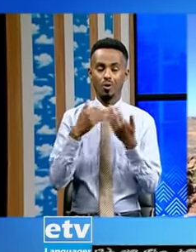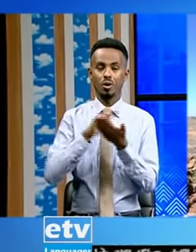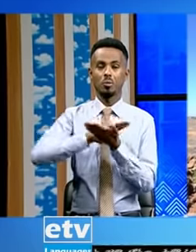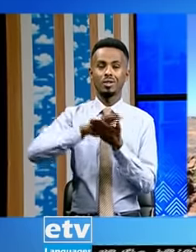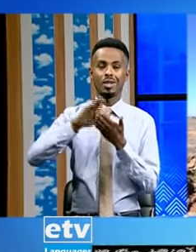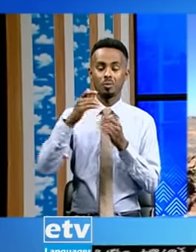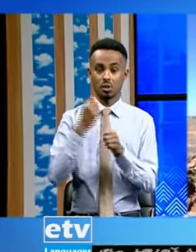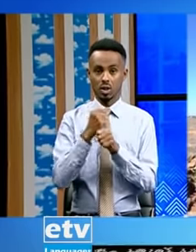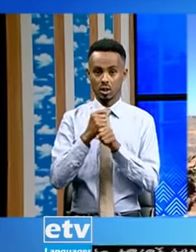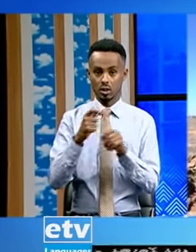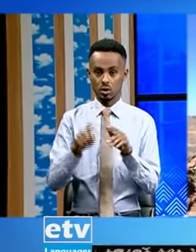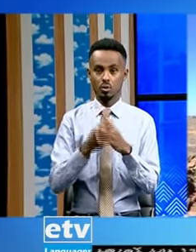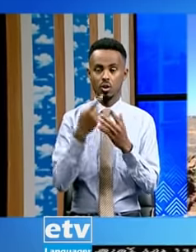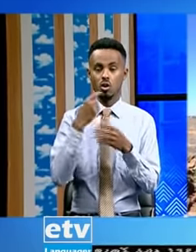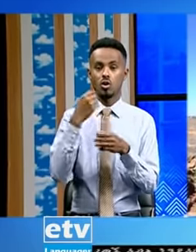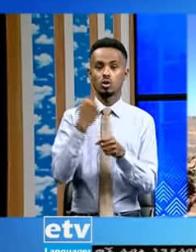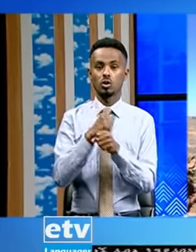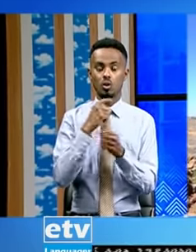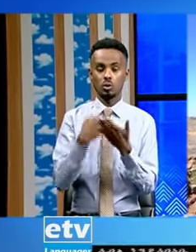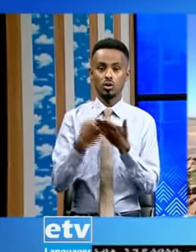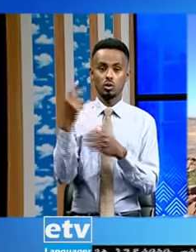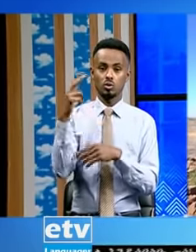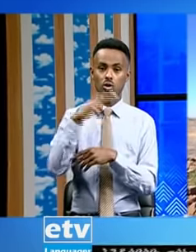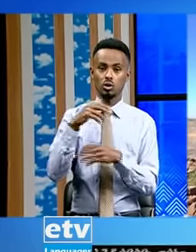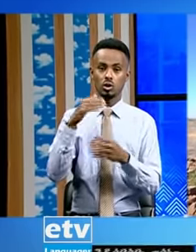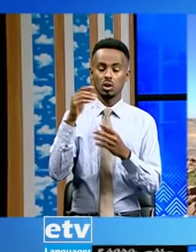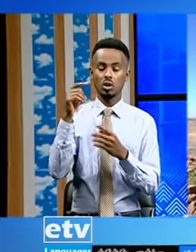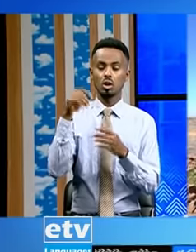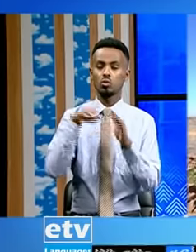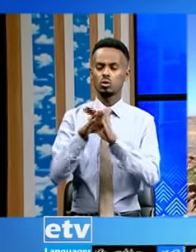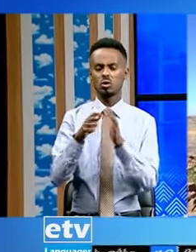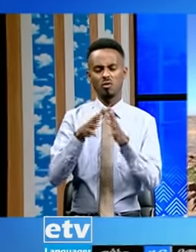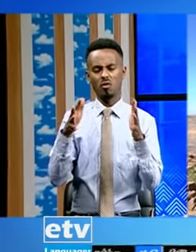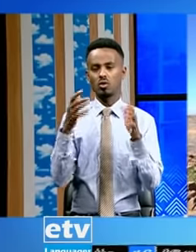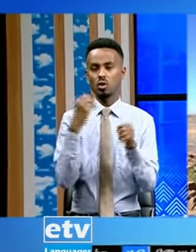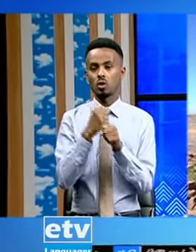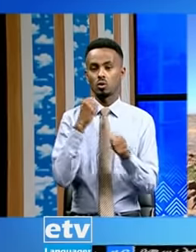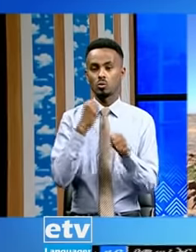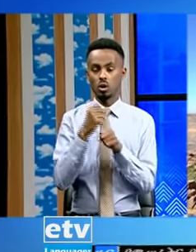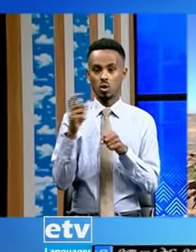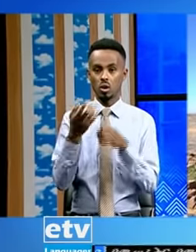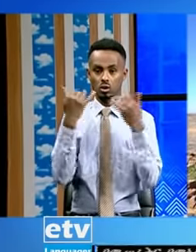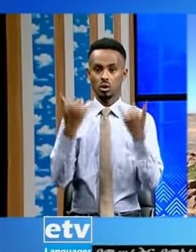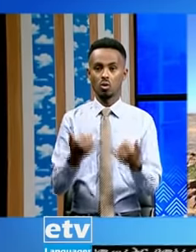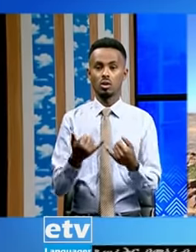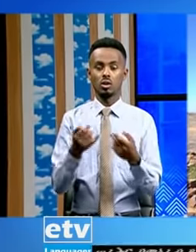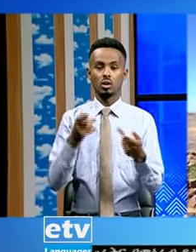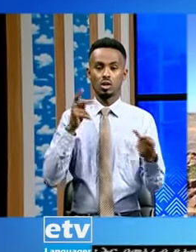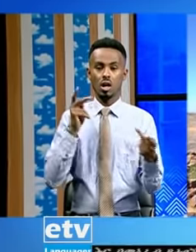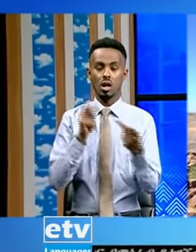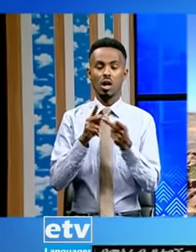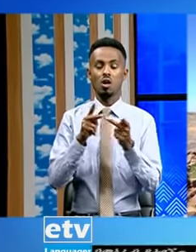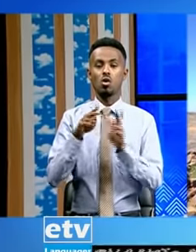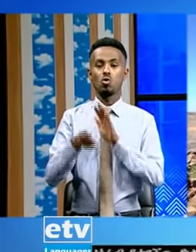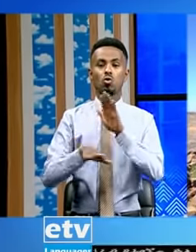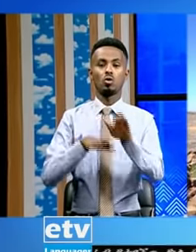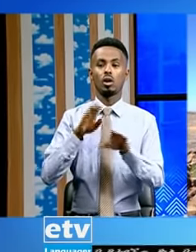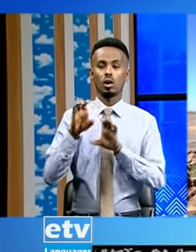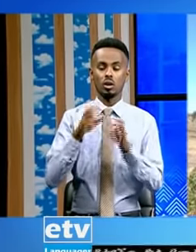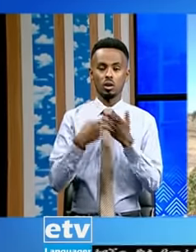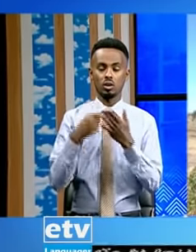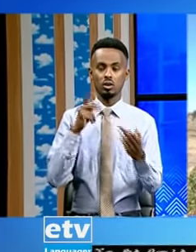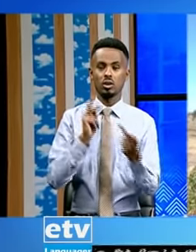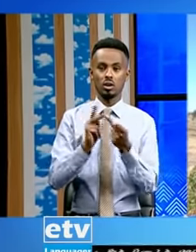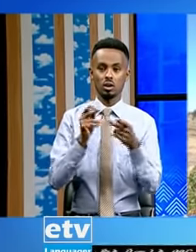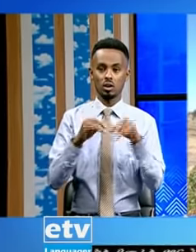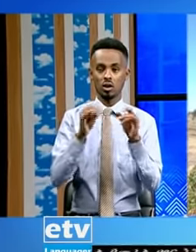ስራ የተጀመረው ኦፕሬሽን ሁለት ሶስት ቀን ውስጥ ሰፋፊ ስራዎች የምንሰራ ይሆናል። እስካሁን የተሳካ ጉዞ ያደረግነው ይህ ስኬት